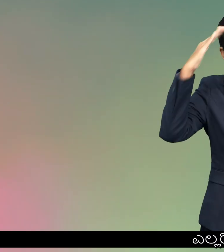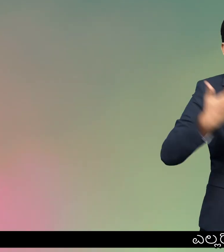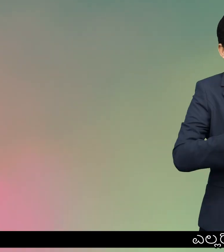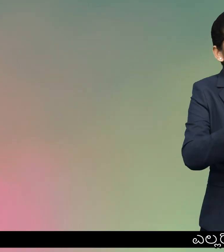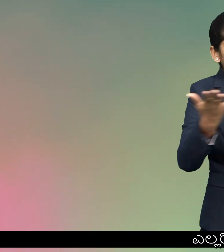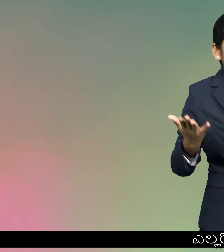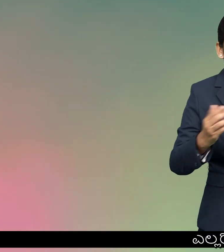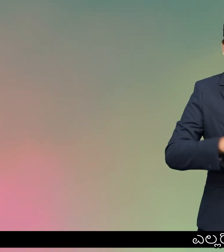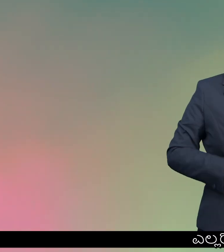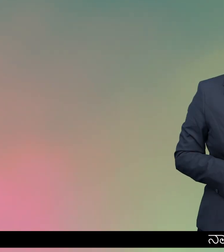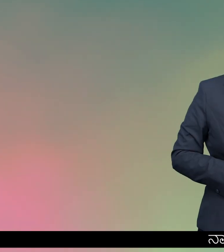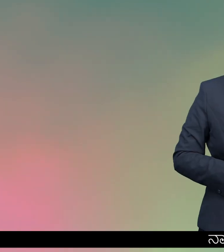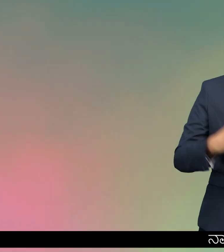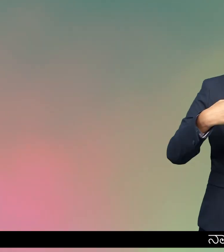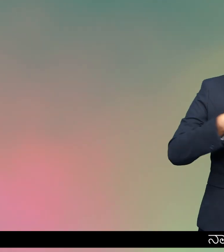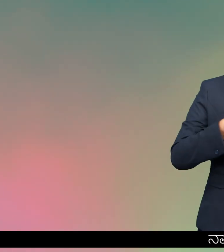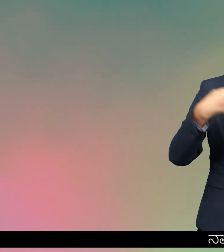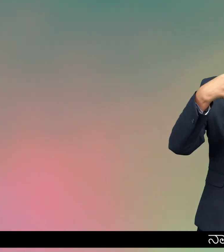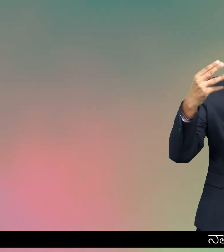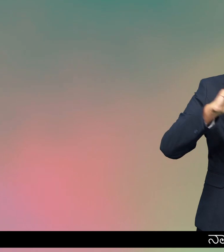ಎಲ್ಲರಿಗೂ ನಮಸ್ಕಾರ. ನಾನು ಮೌನಿಕಾ.